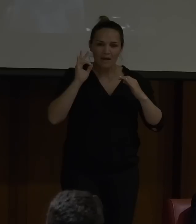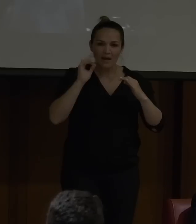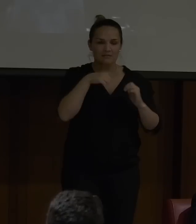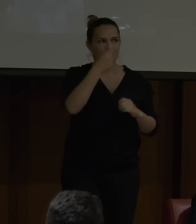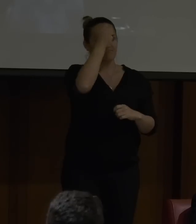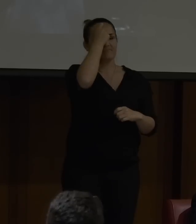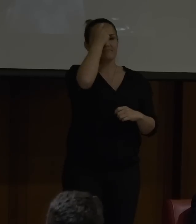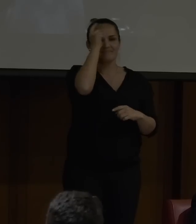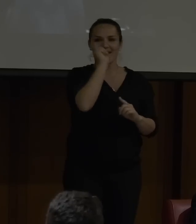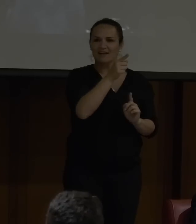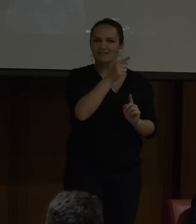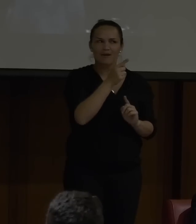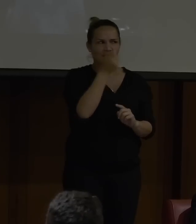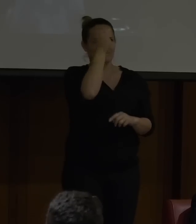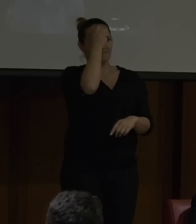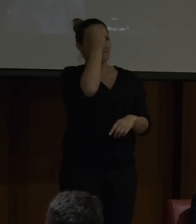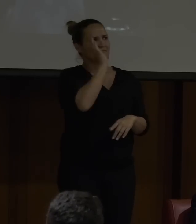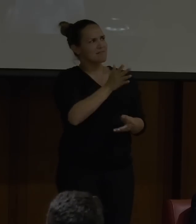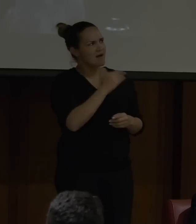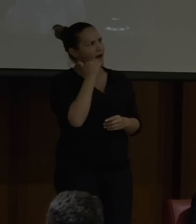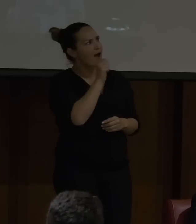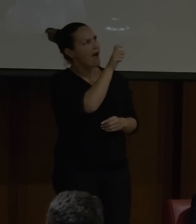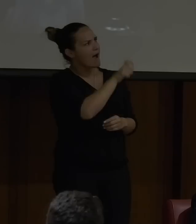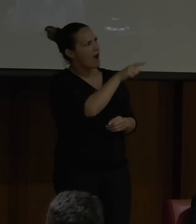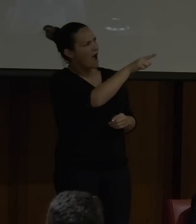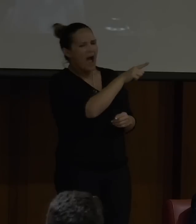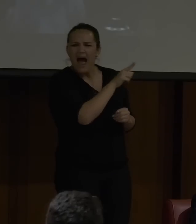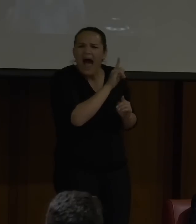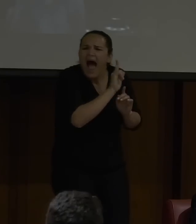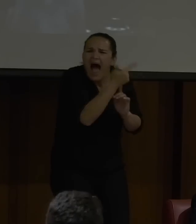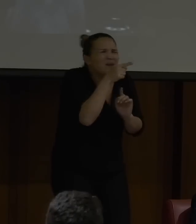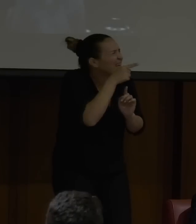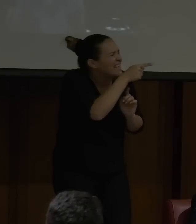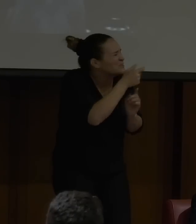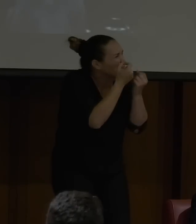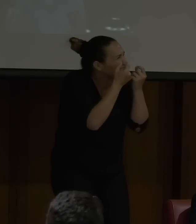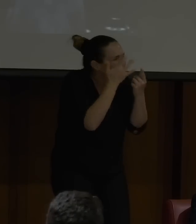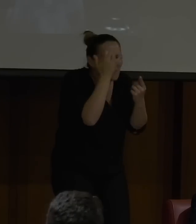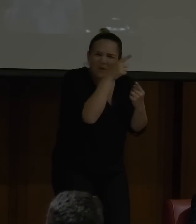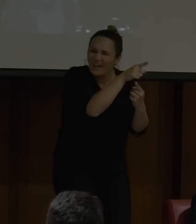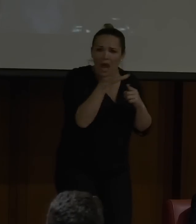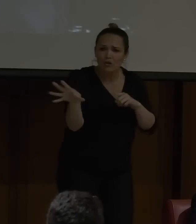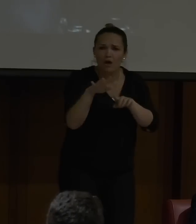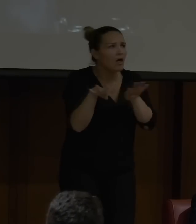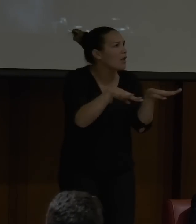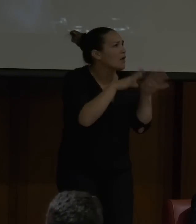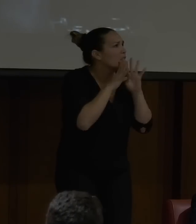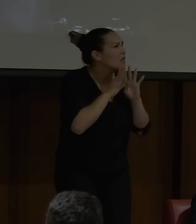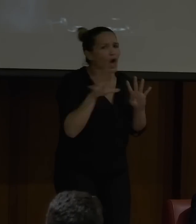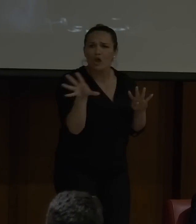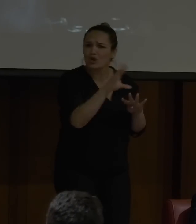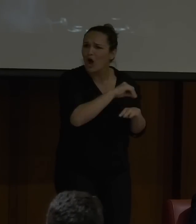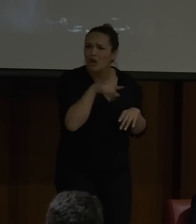A Leandro le fue llamando la atención, carajo, esta mujer debe tener algo, porque es que todas las personas que pasan